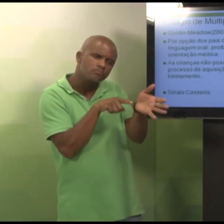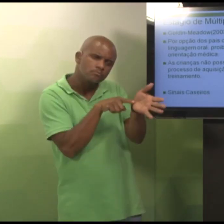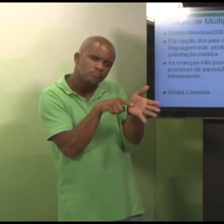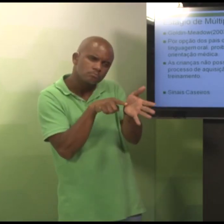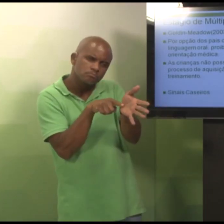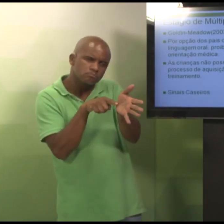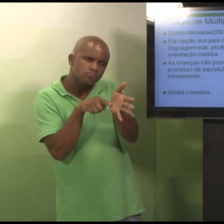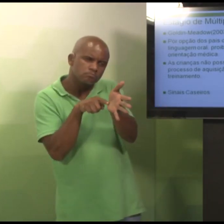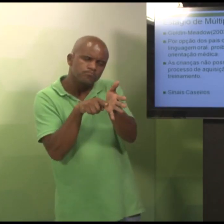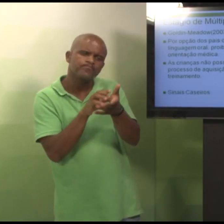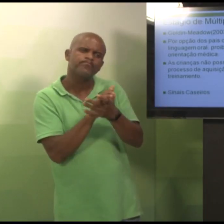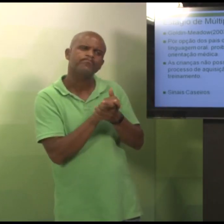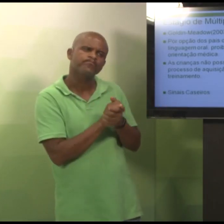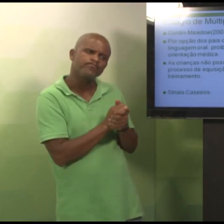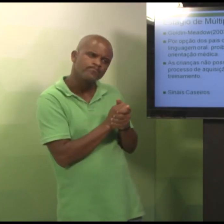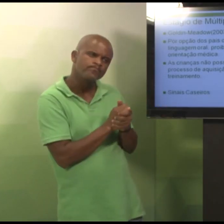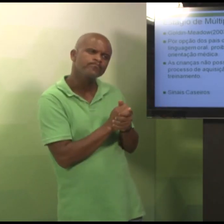2003. Em suas pesquisas,